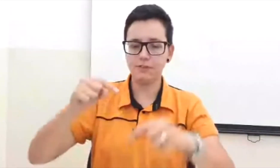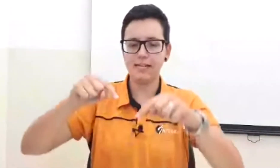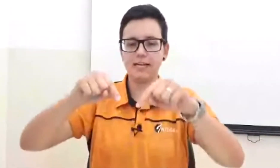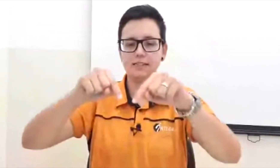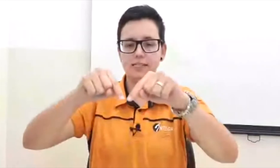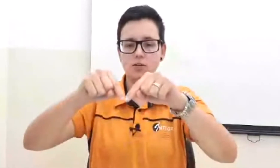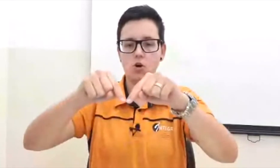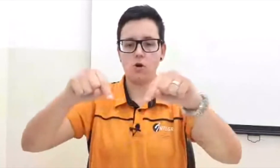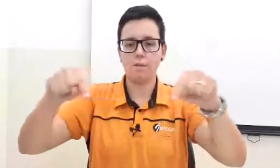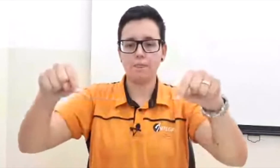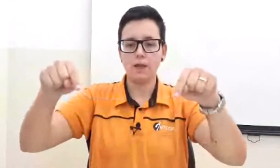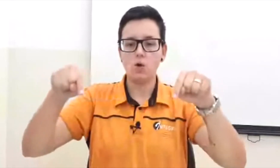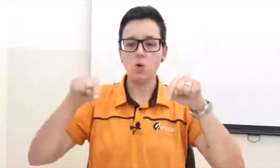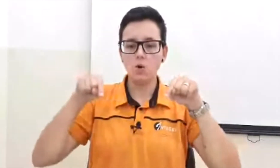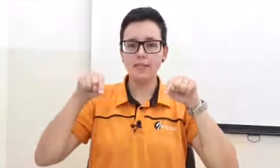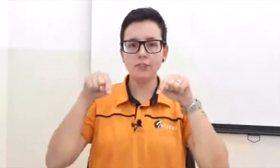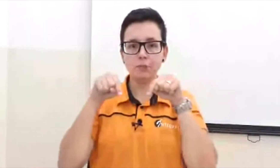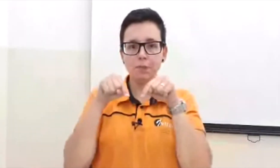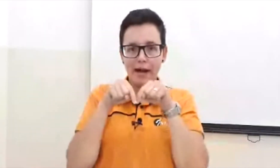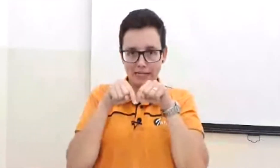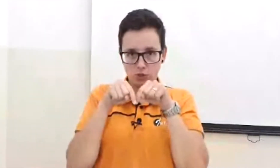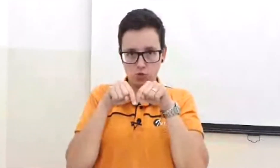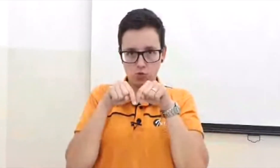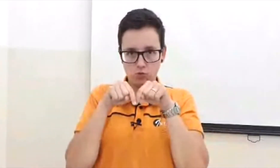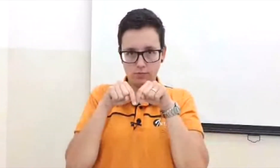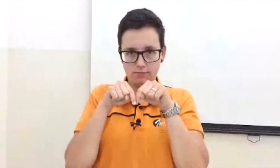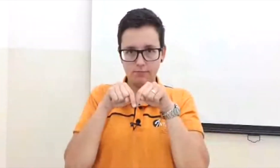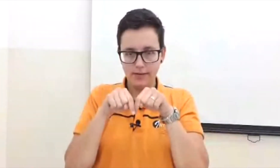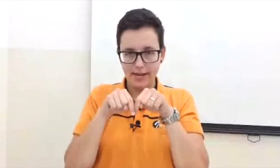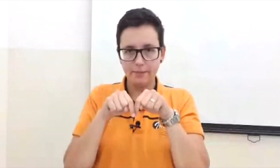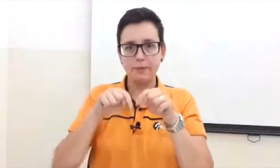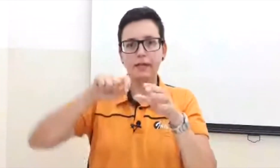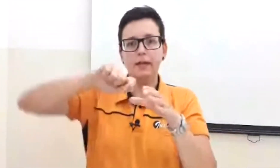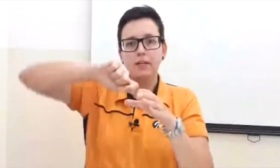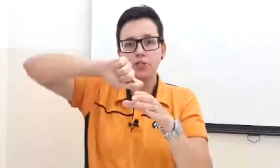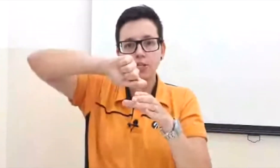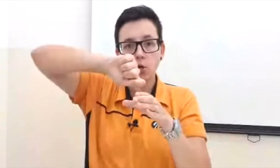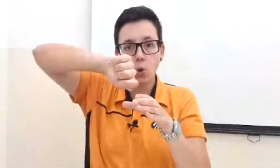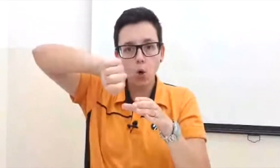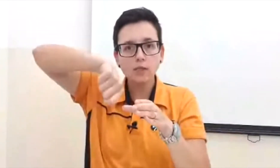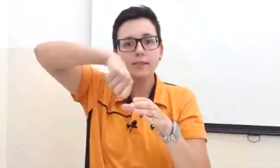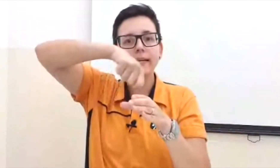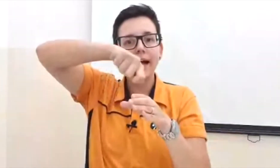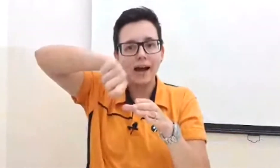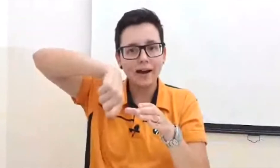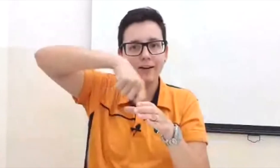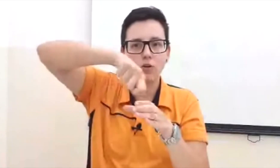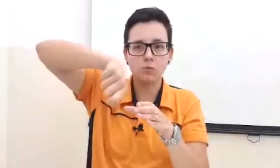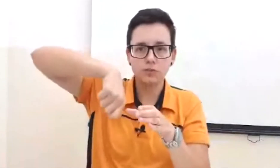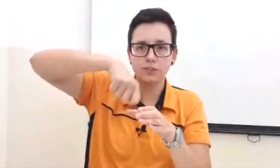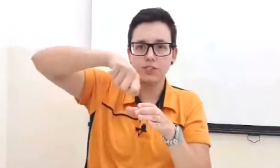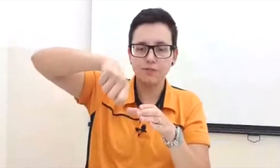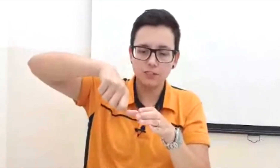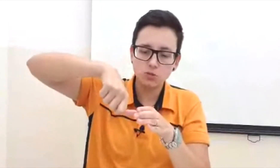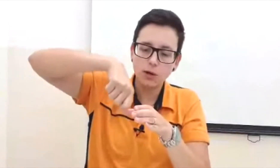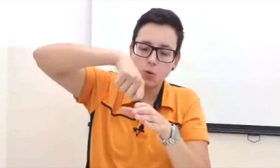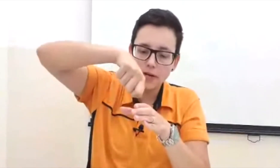fizer assim, ó, o espaço, né, de cozinhar, como se você tivesse com uma